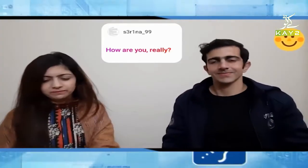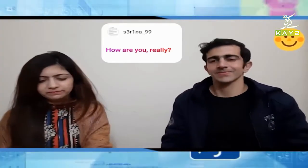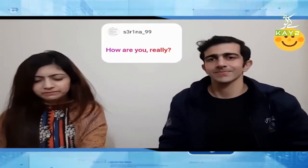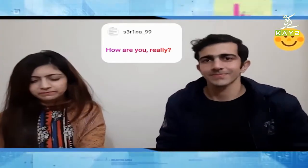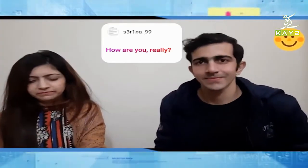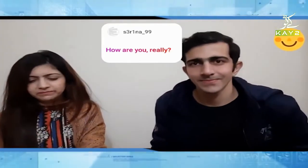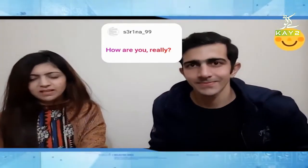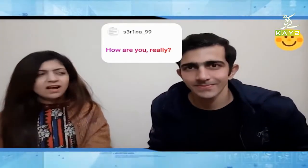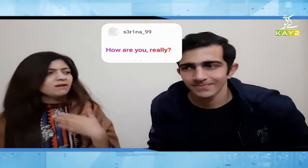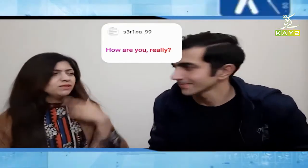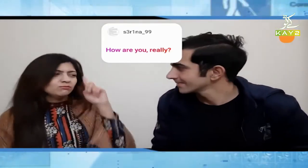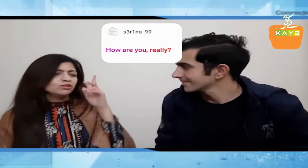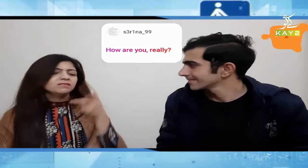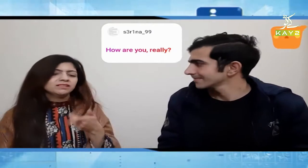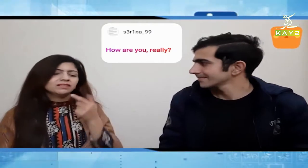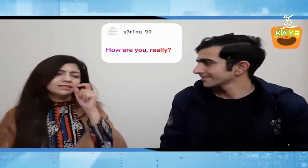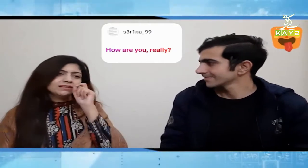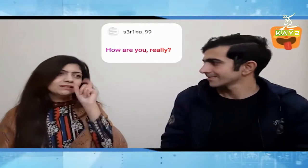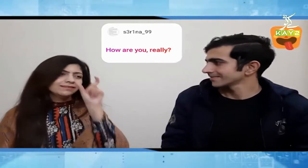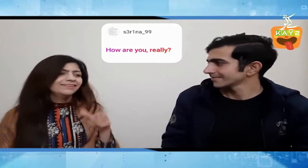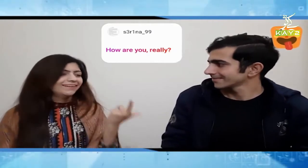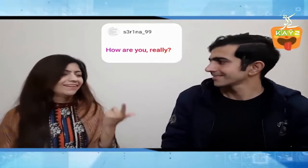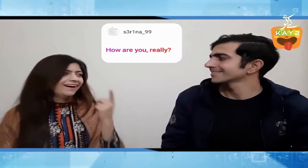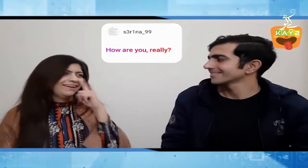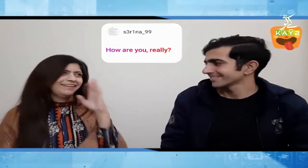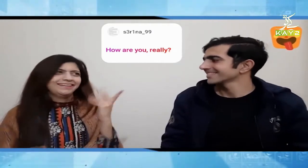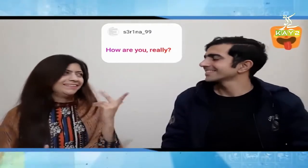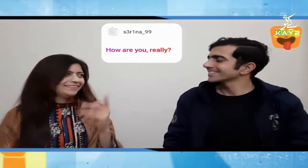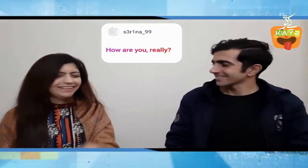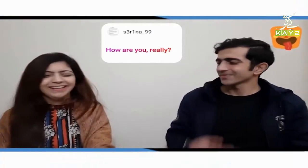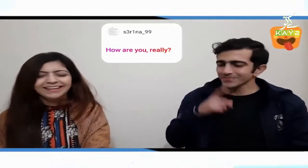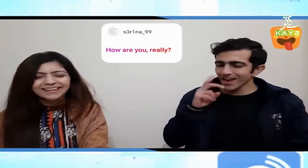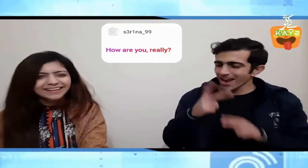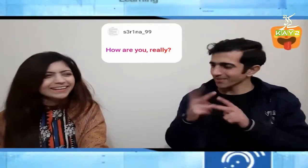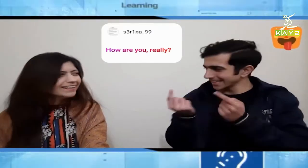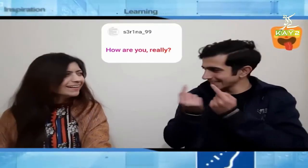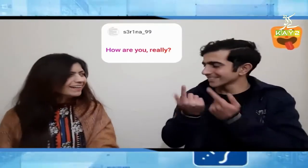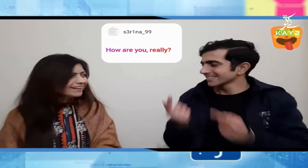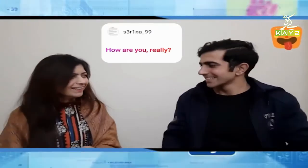हो। अब ये मुझे नहीं पता कि ये लड़का है या लड़की है।